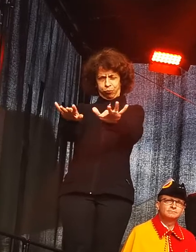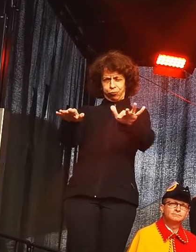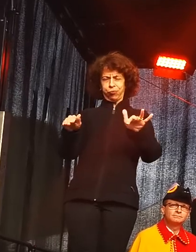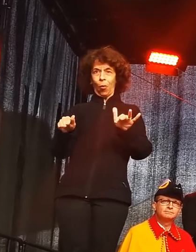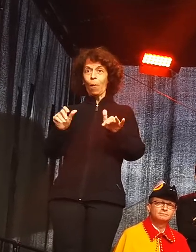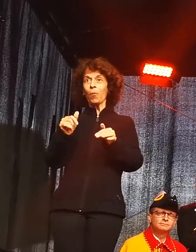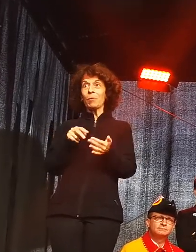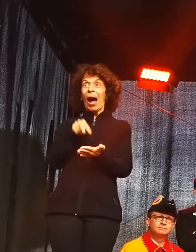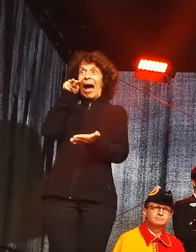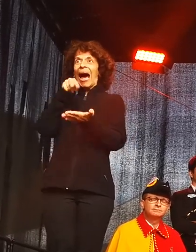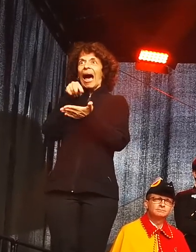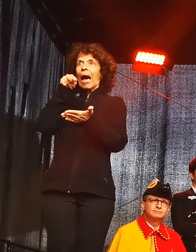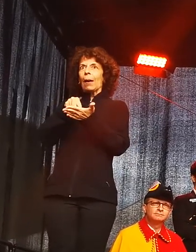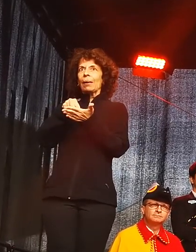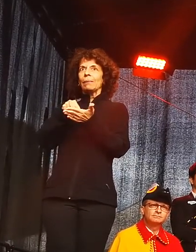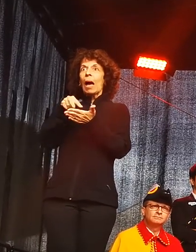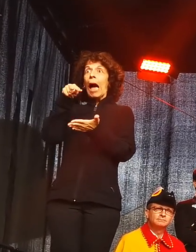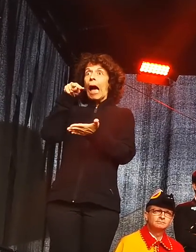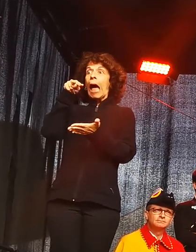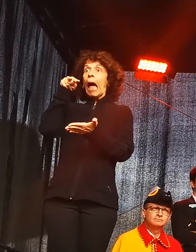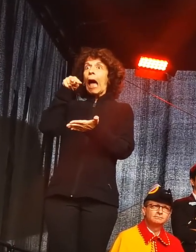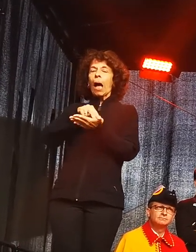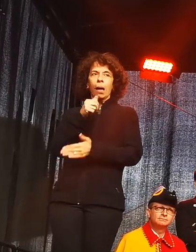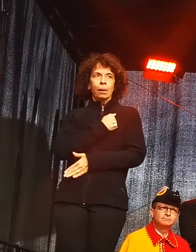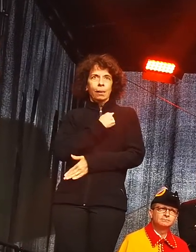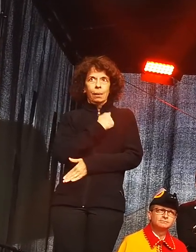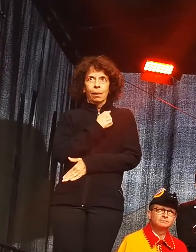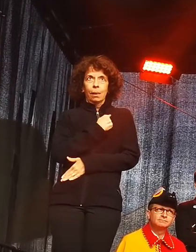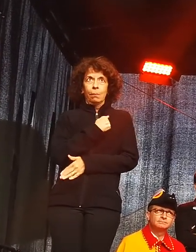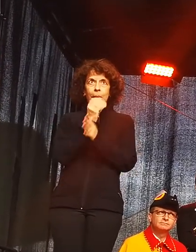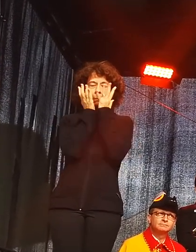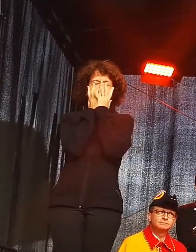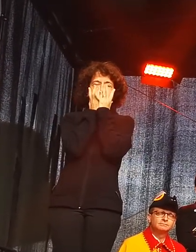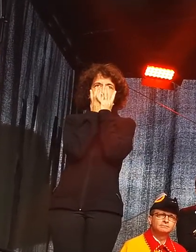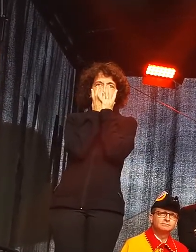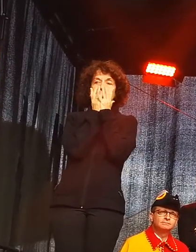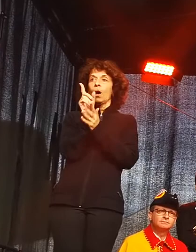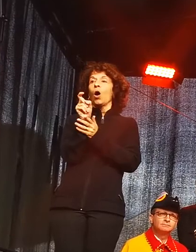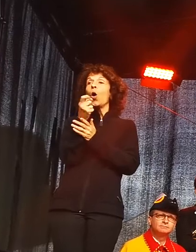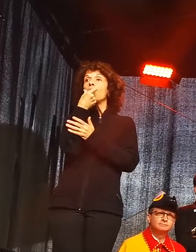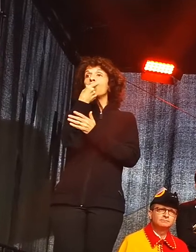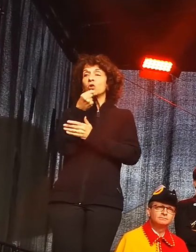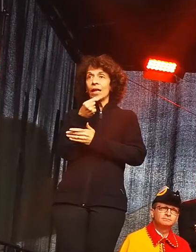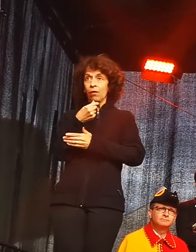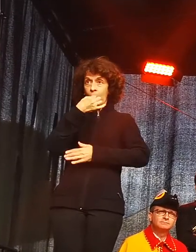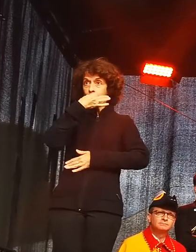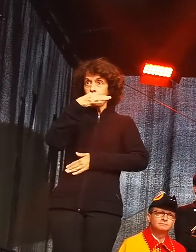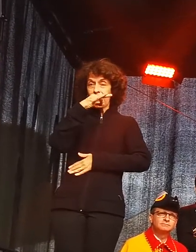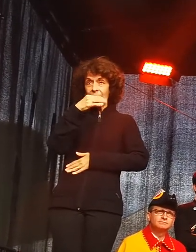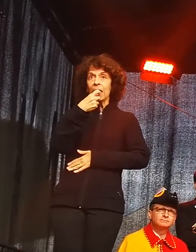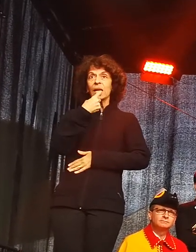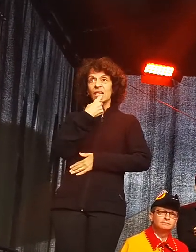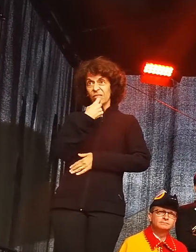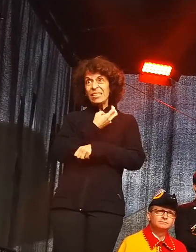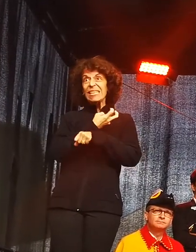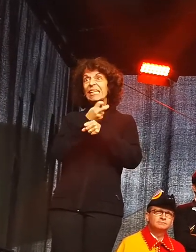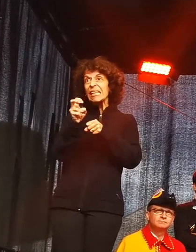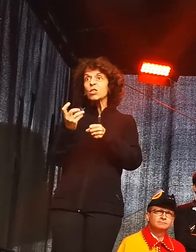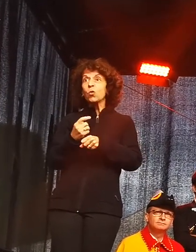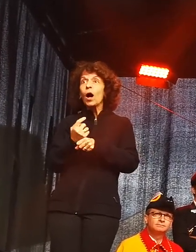temps, j'ai eu une légère panique qui m'a envahi. Pour moi, parler de l'eau à Genève, c'est prendre le risque de